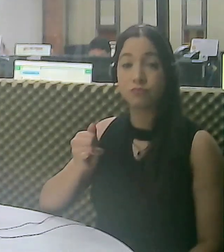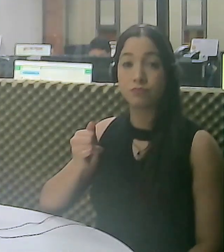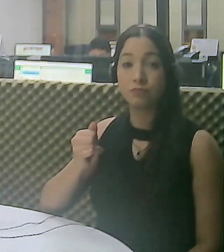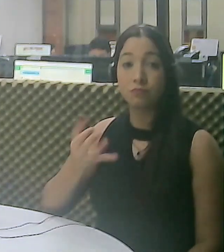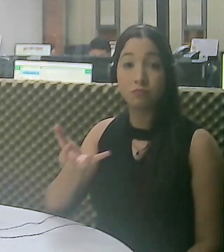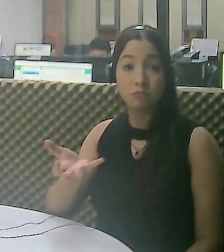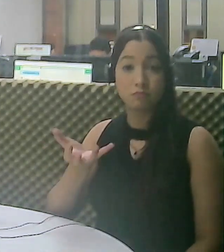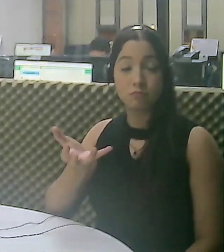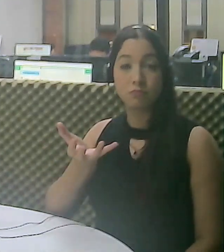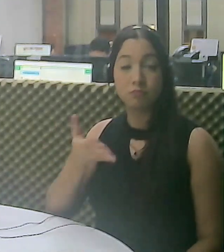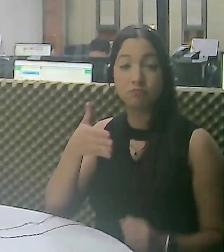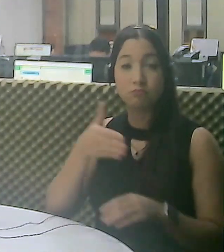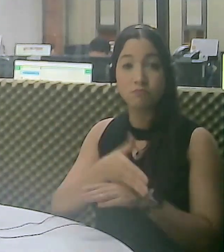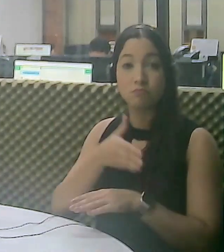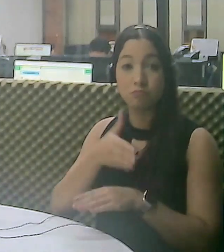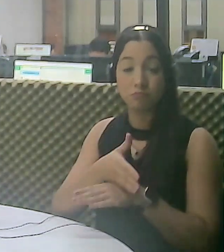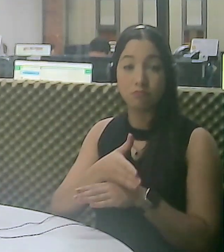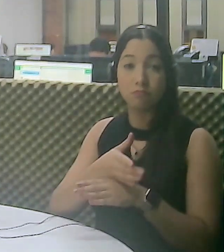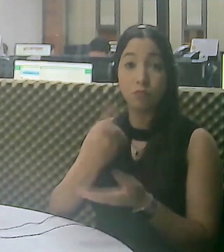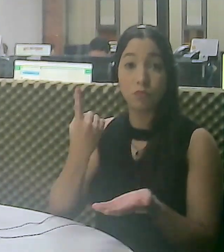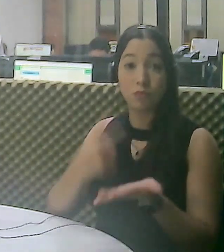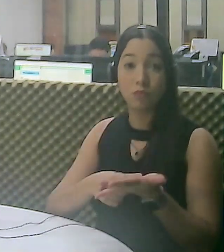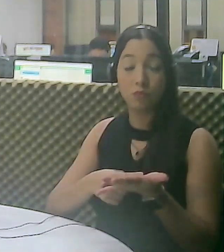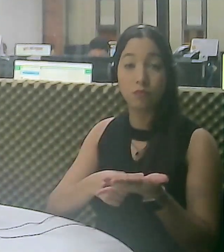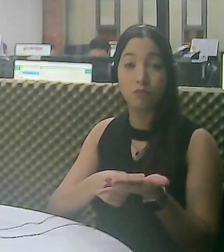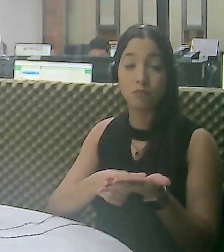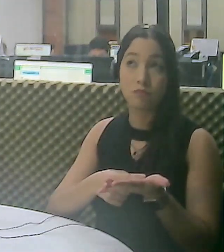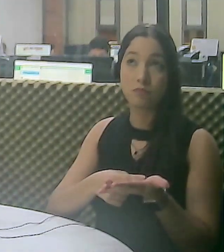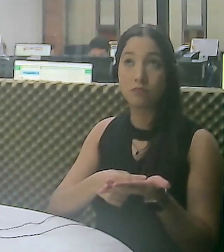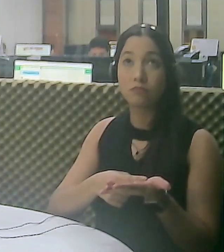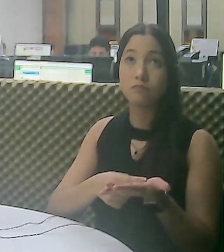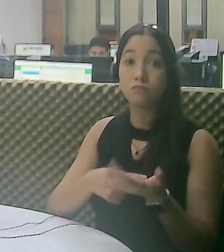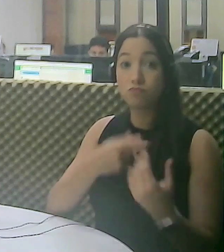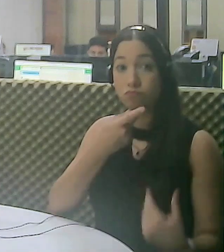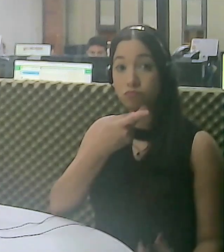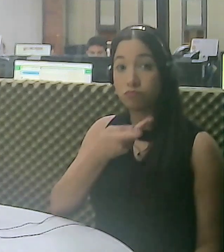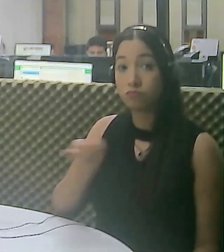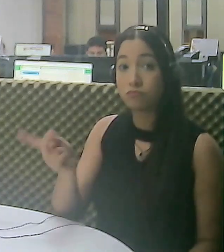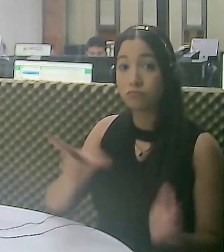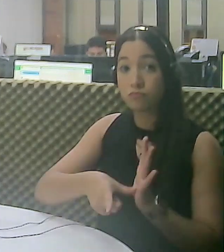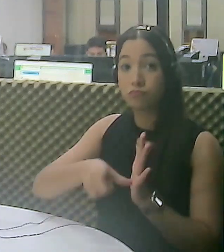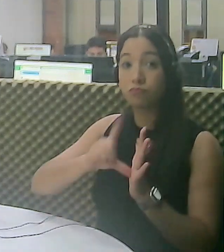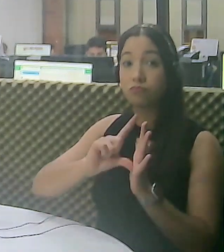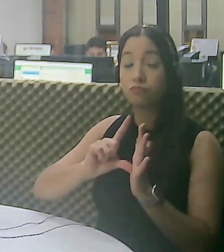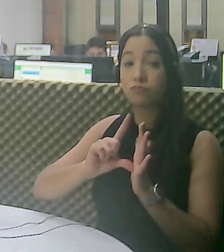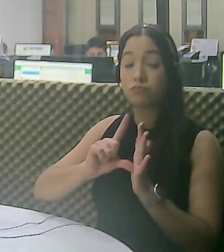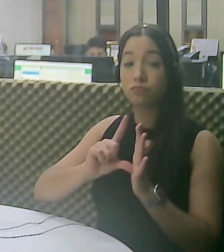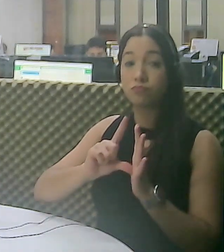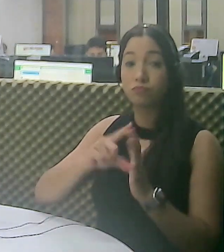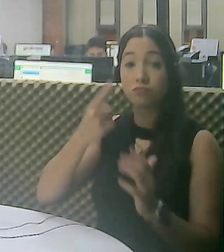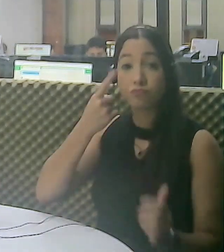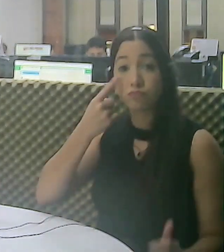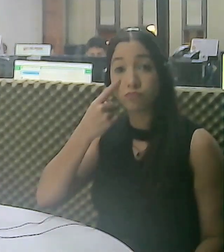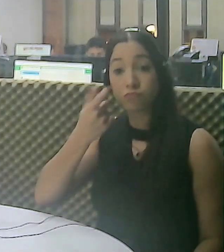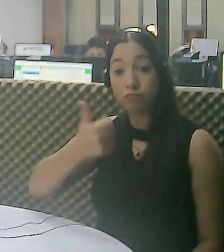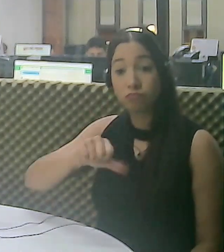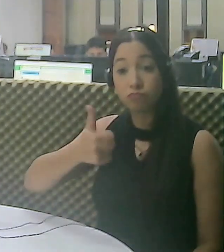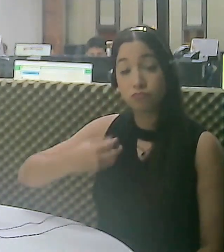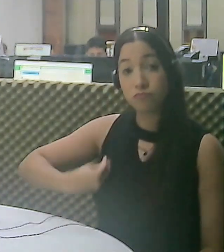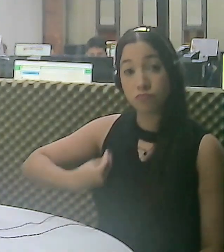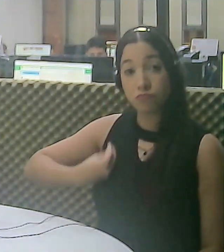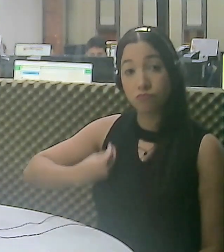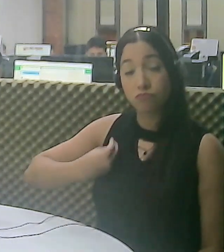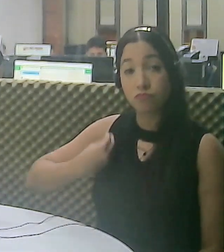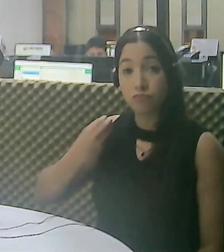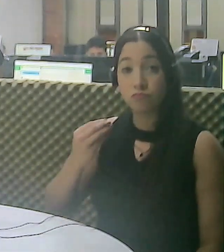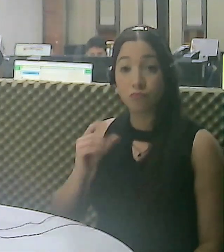Quem quiser pode agendar uma visita prévia ao pátio para verificar pessoalmente